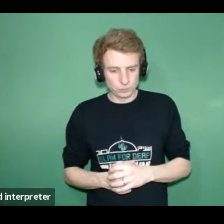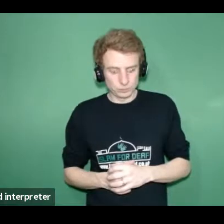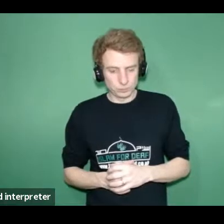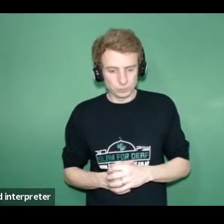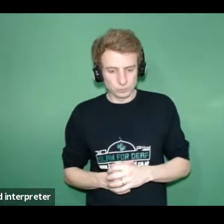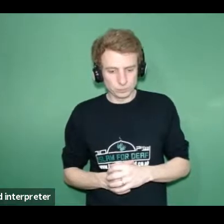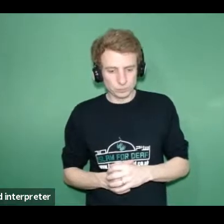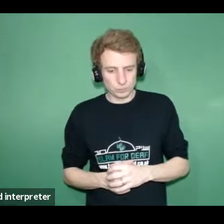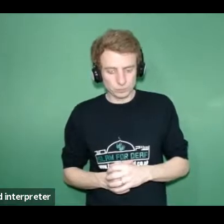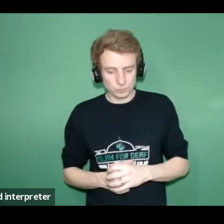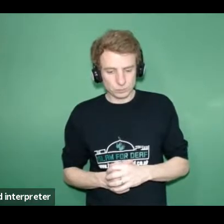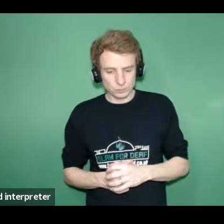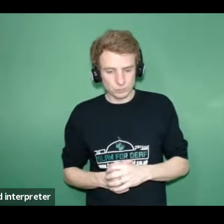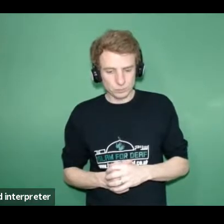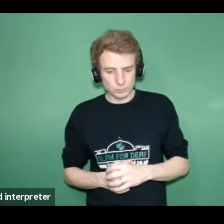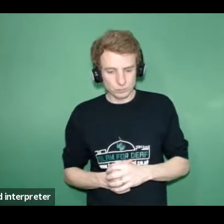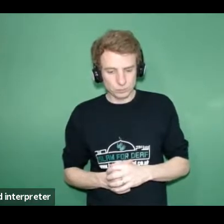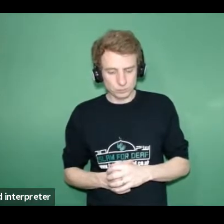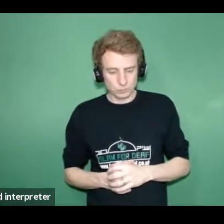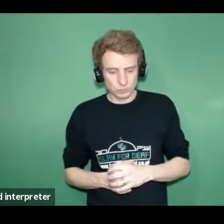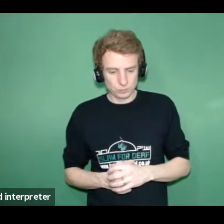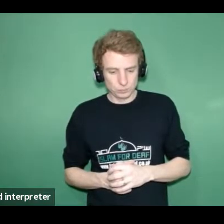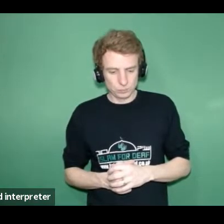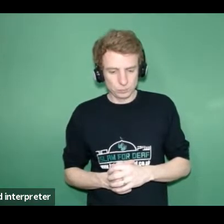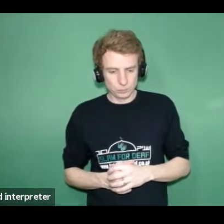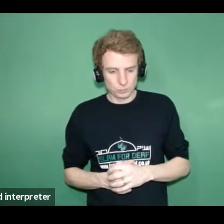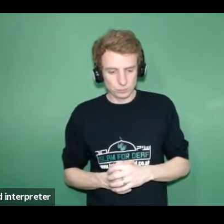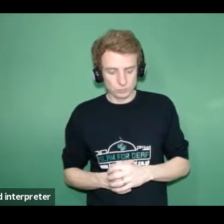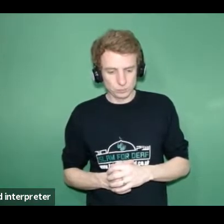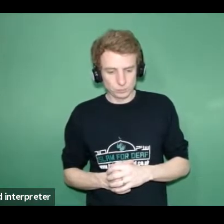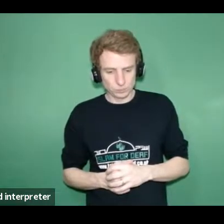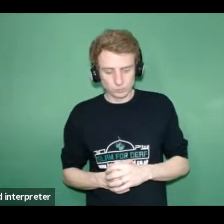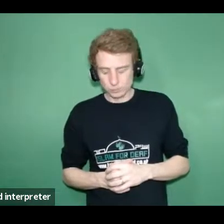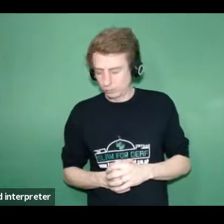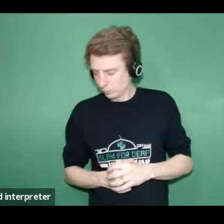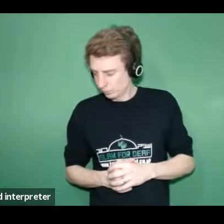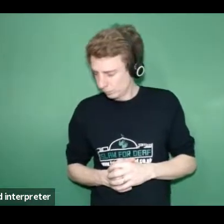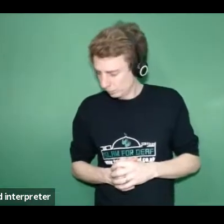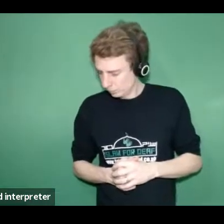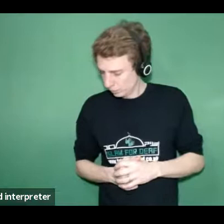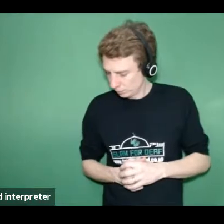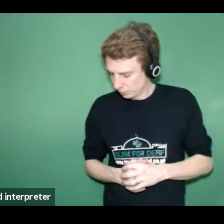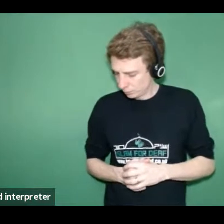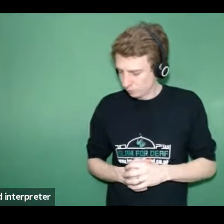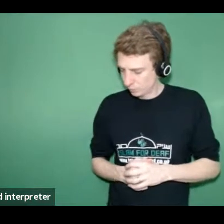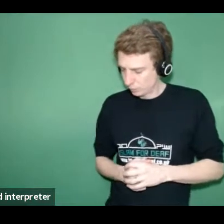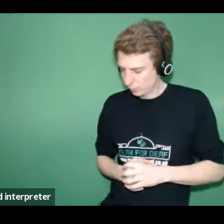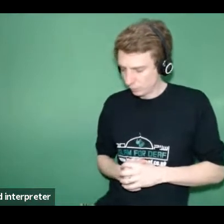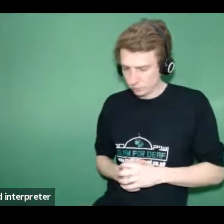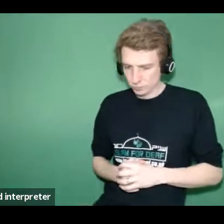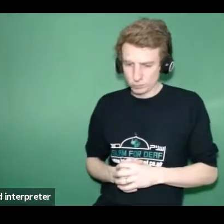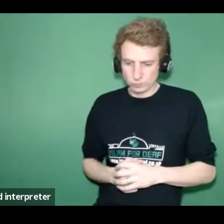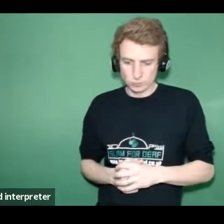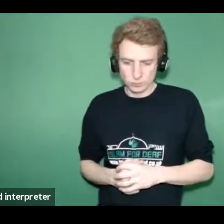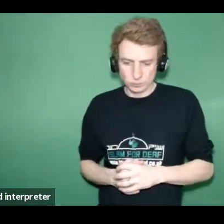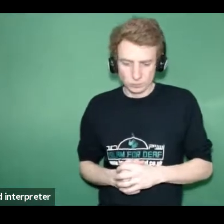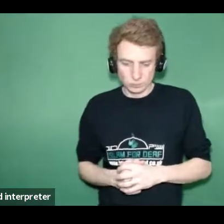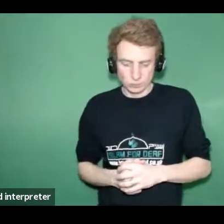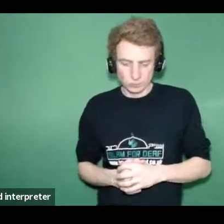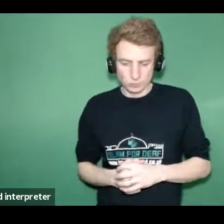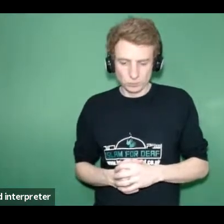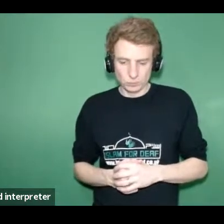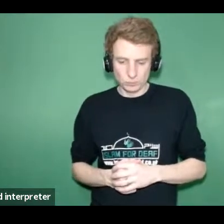تدبر العبادات عموما، وبالذات القرآن، وتدبر